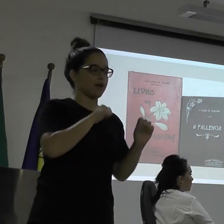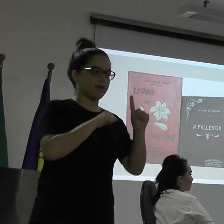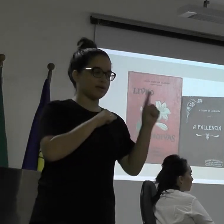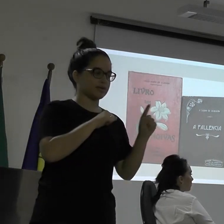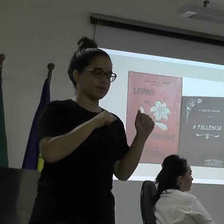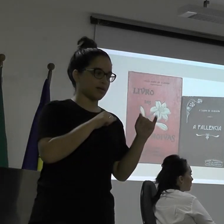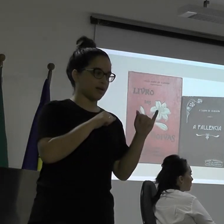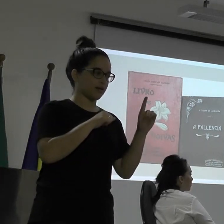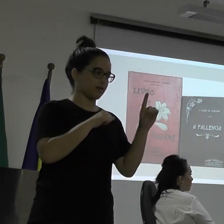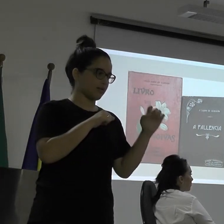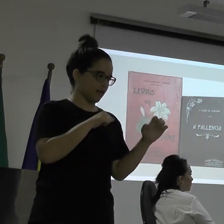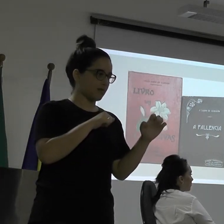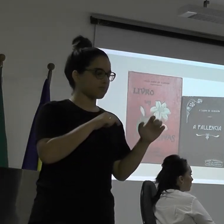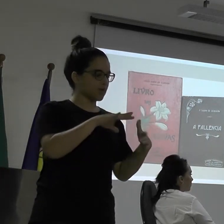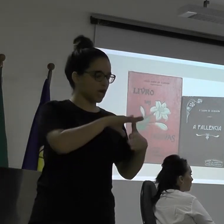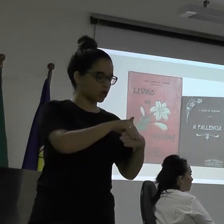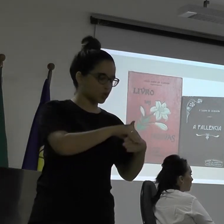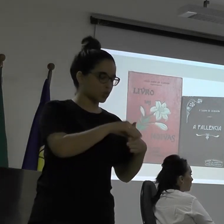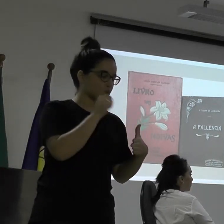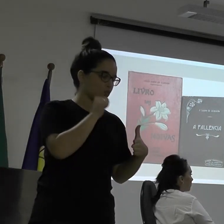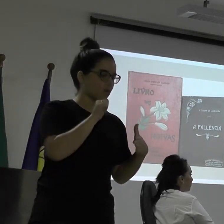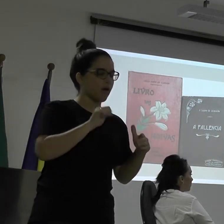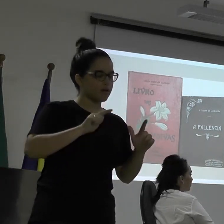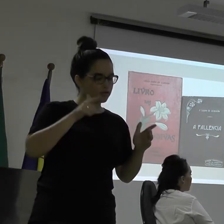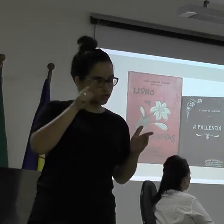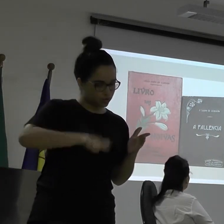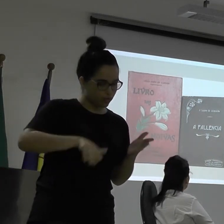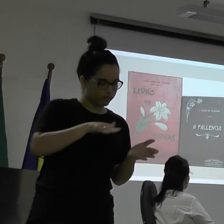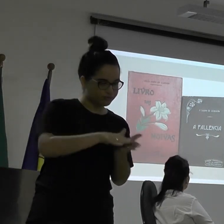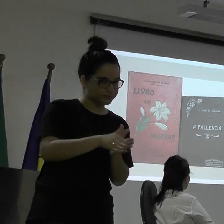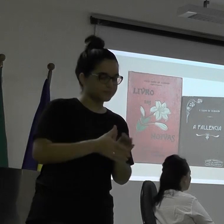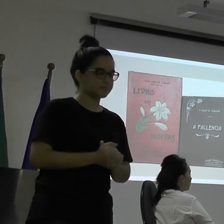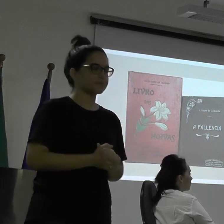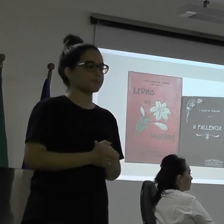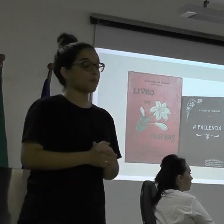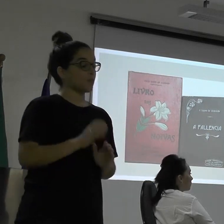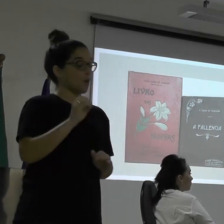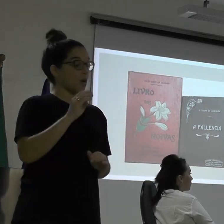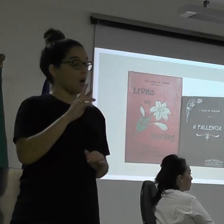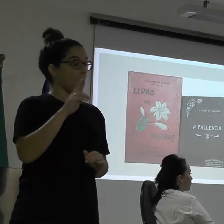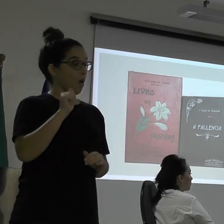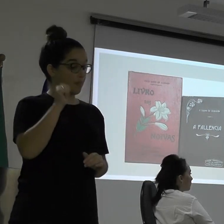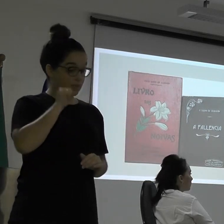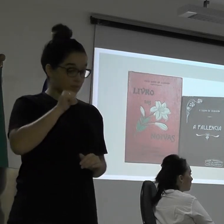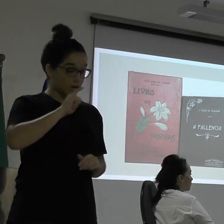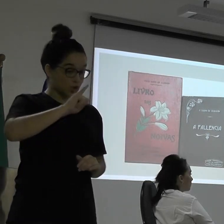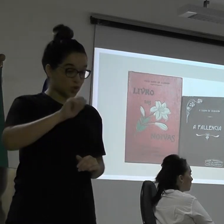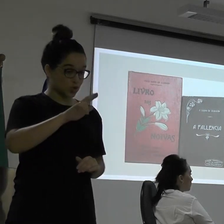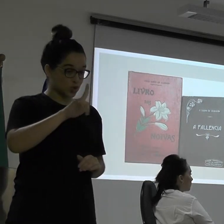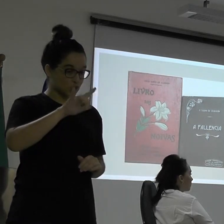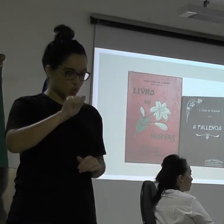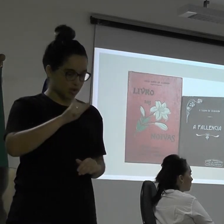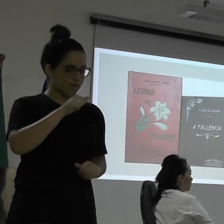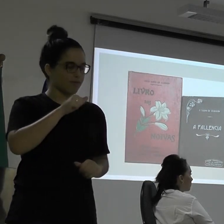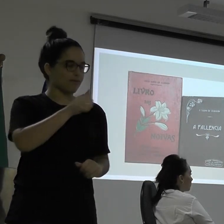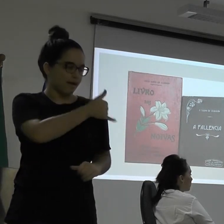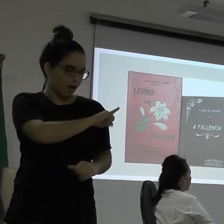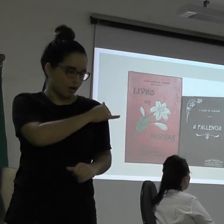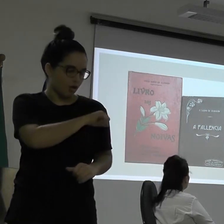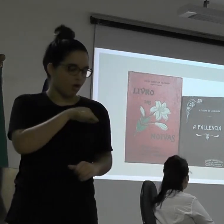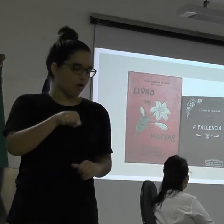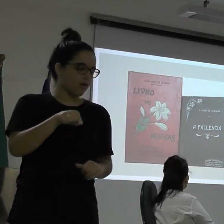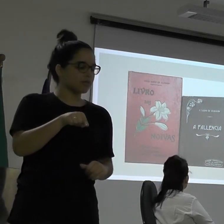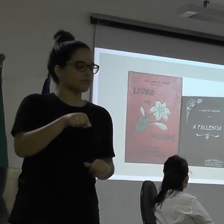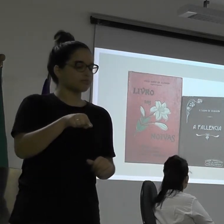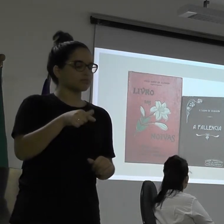Mulheres. A obra da escritora carioca tem mais duas últimas obras divulgadas no final